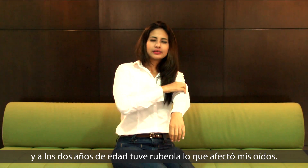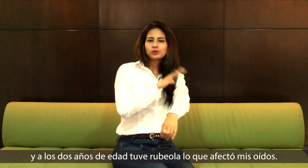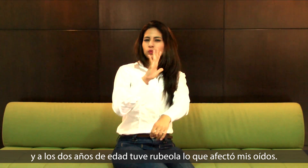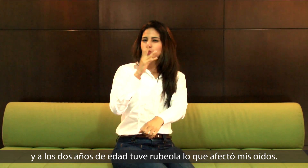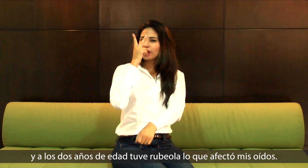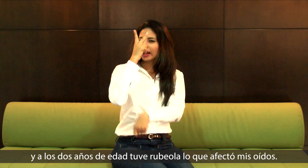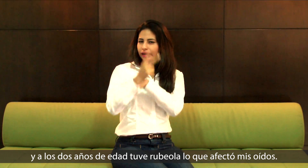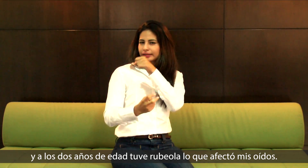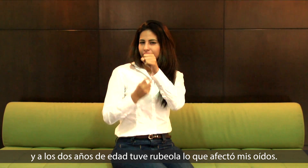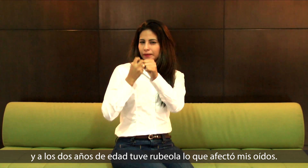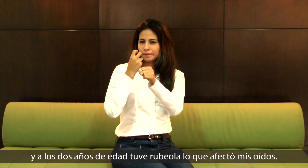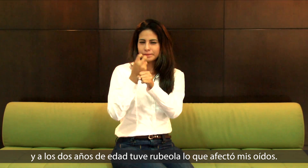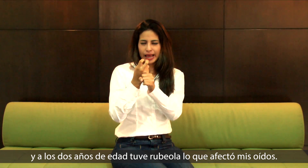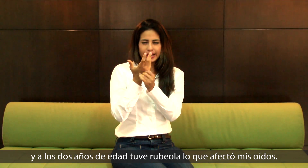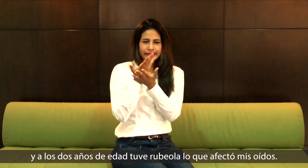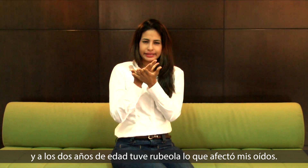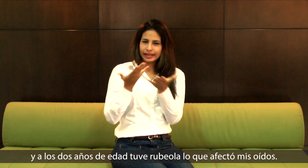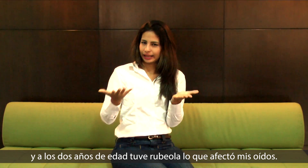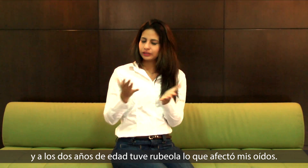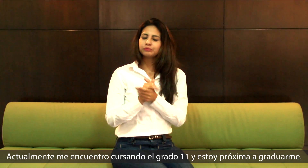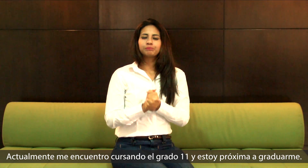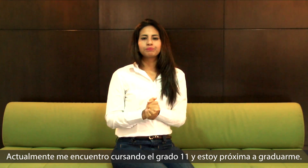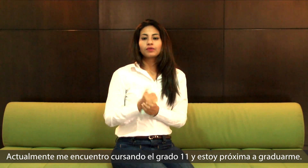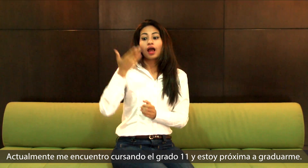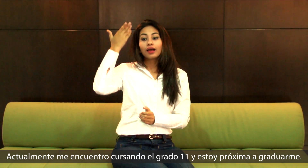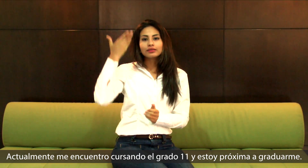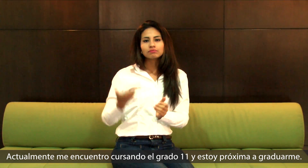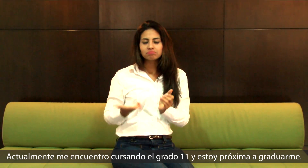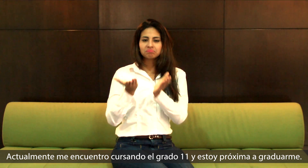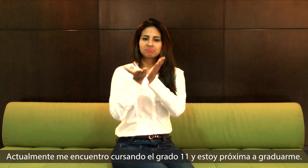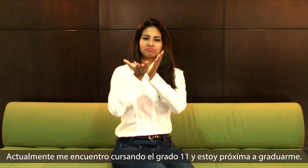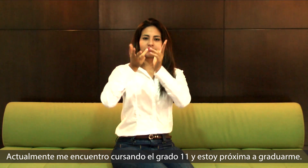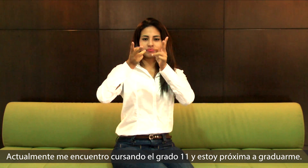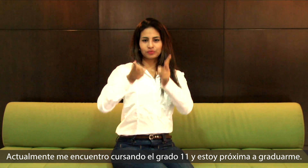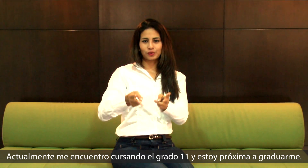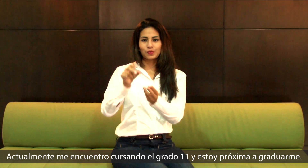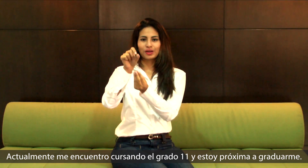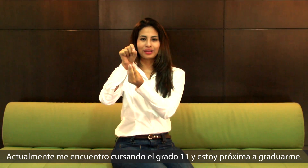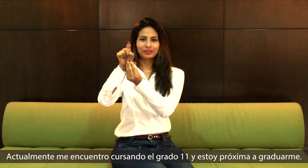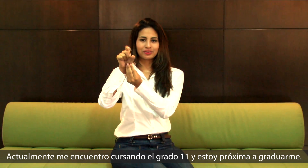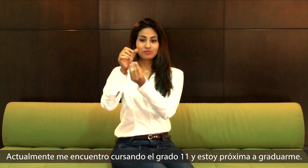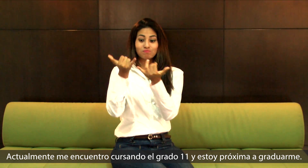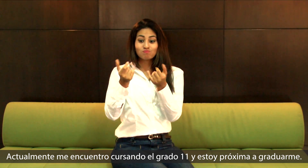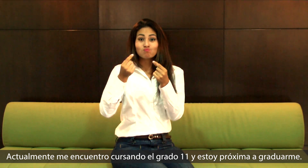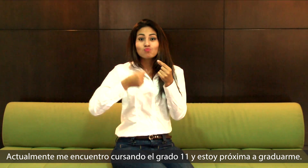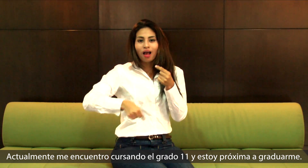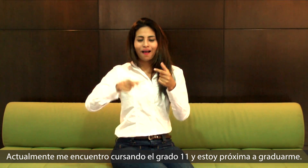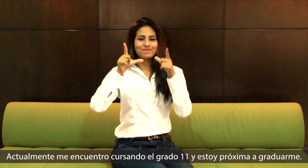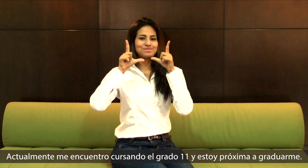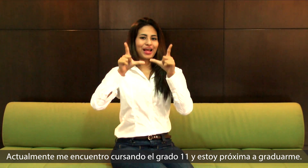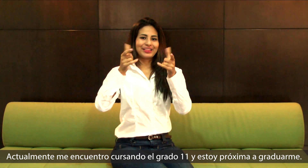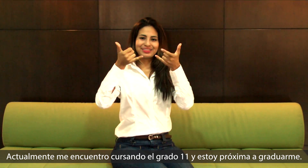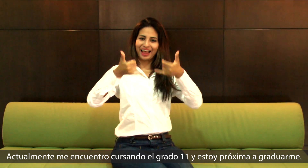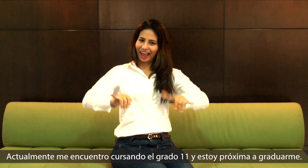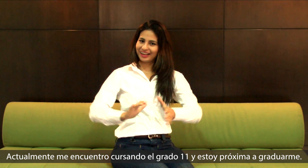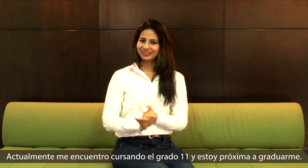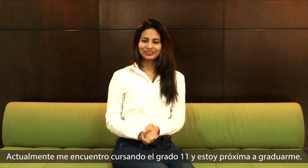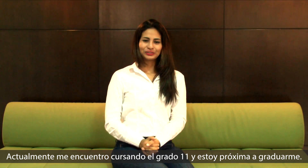rubéola, lo que afectó mis oídos. Actualmente me encuentro cursando el grado 11 y estoy próxima a graduarme.